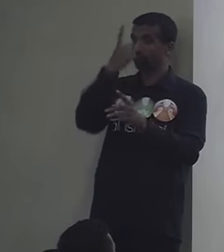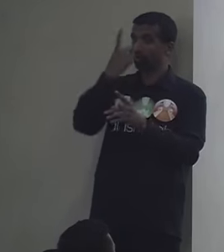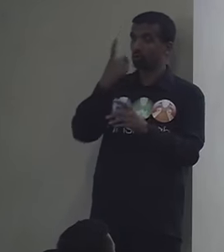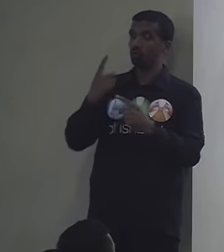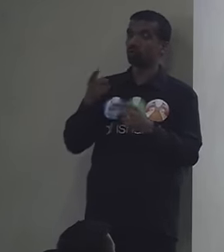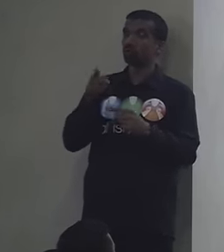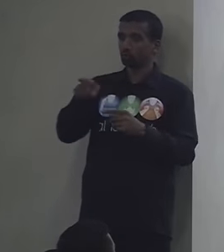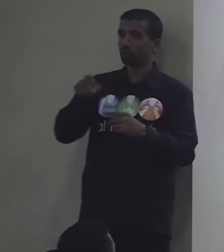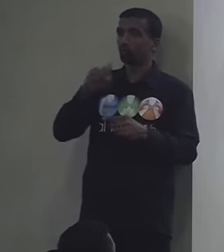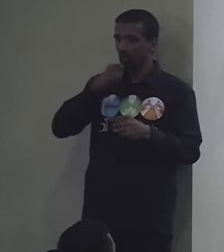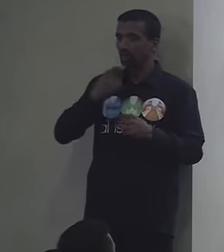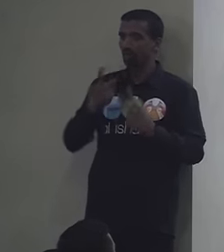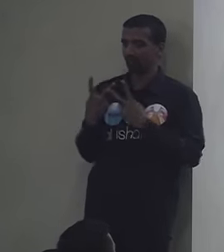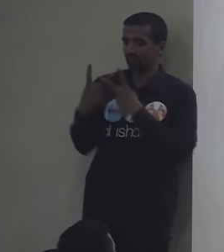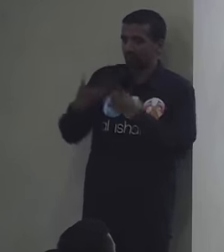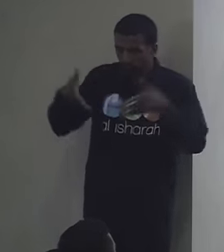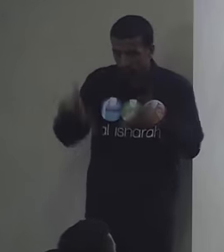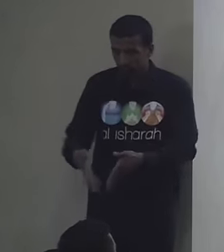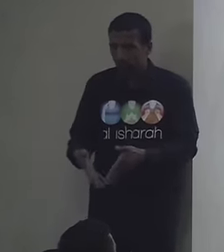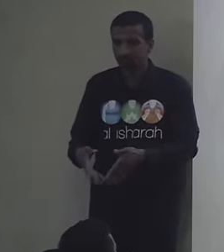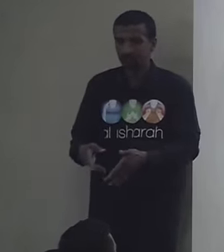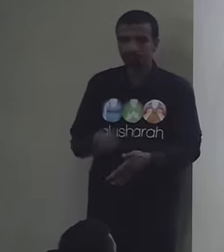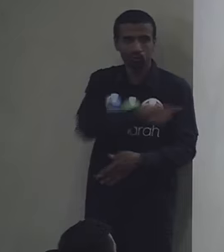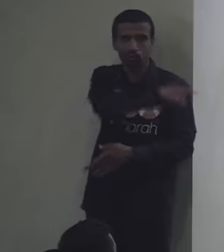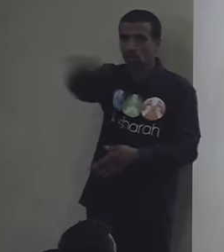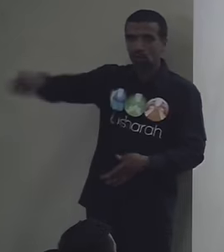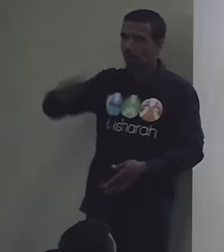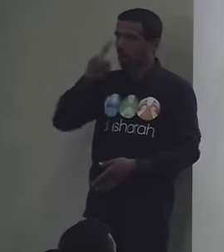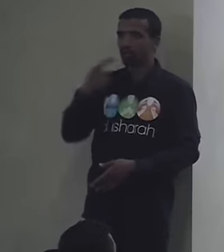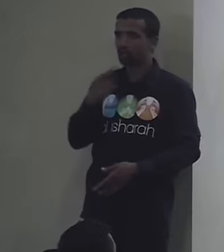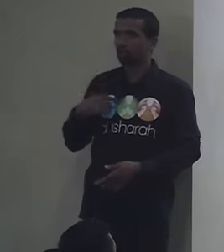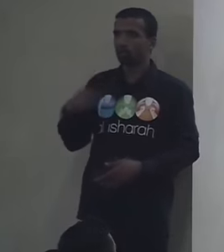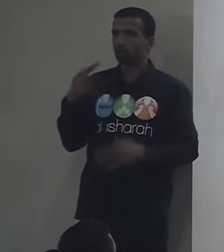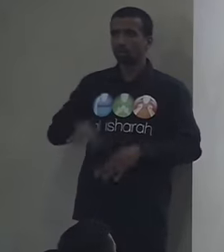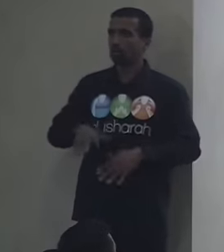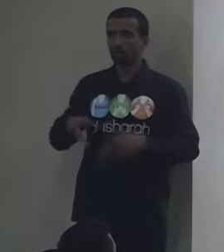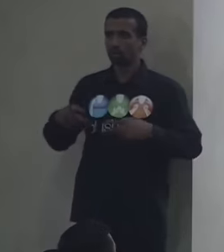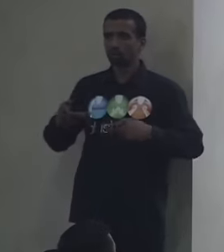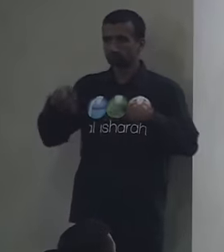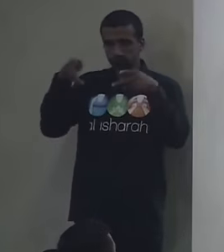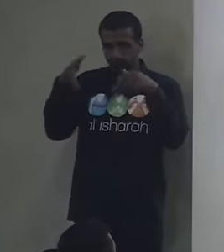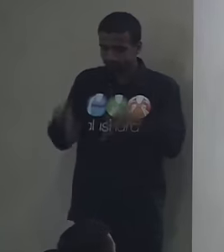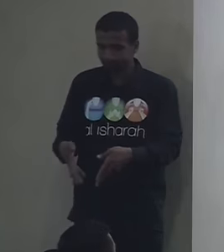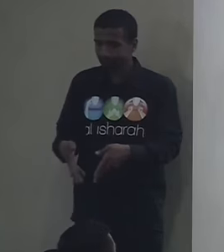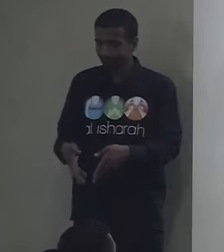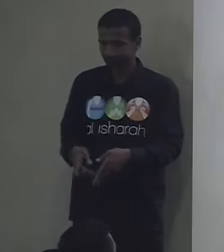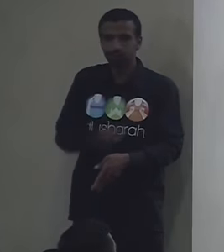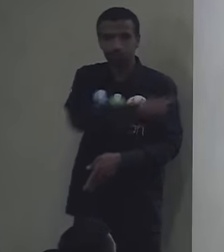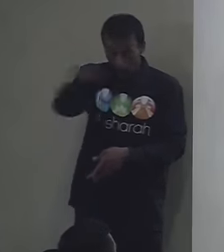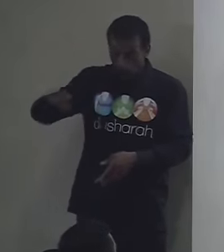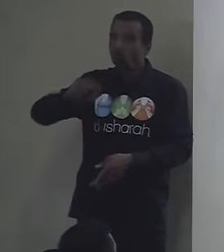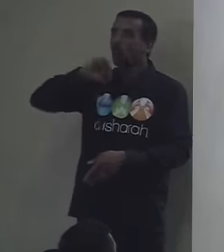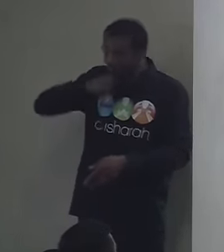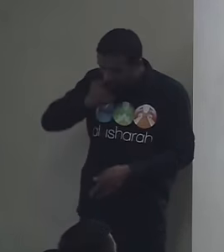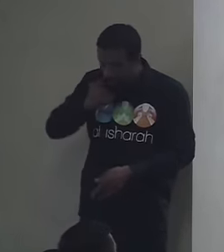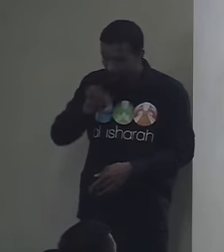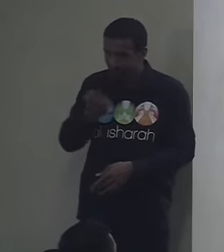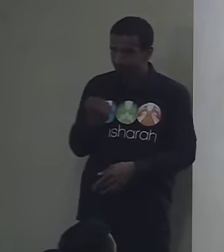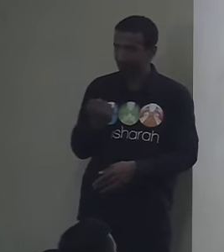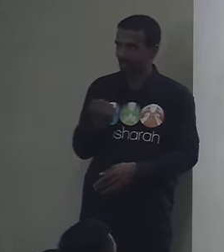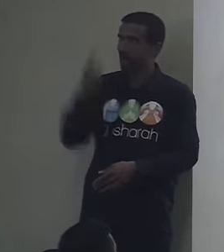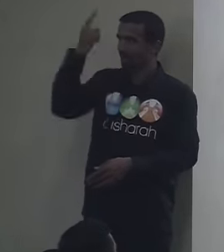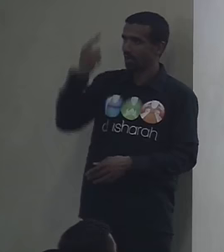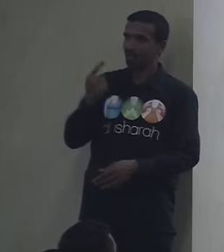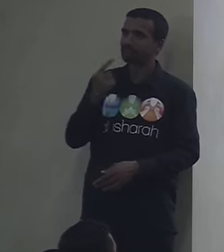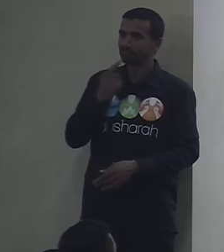you're going to visit those graves. You're going to go. Whether you like it or not, you're going to have to stare at that Jahim. لَتَرَوُنَّ الْجَحِيمِ. And